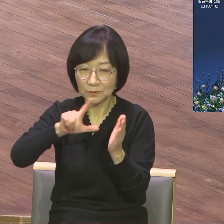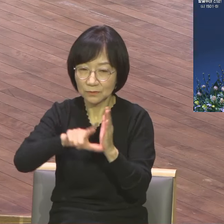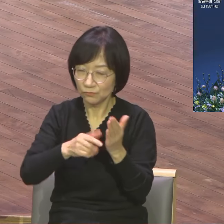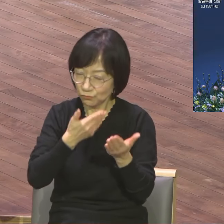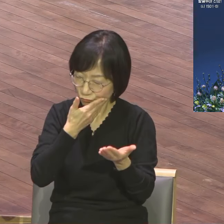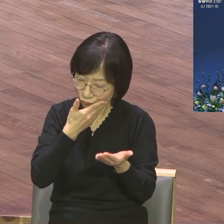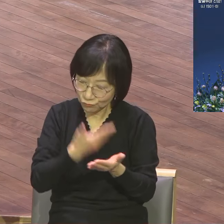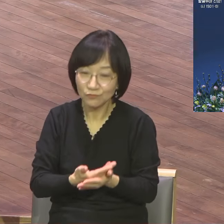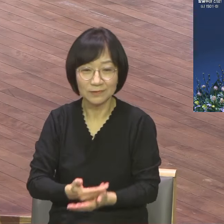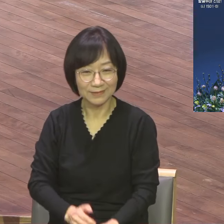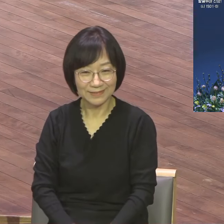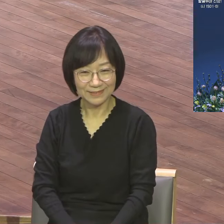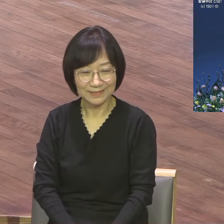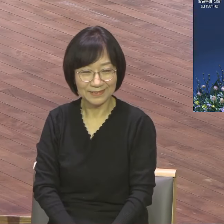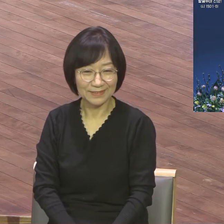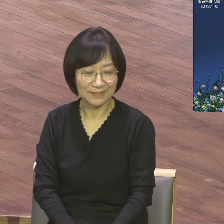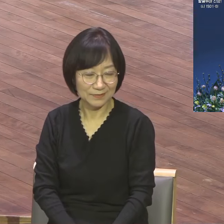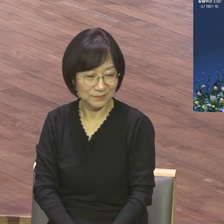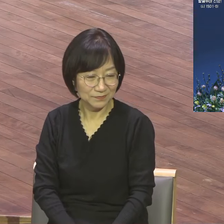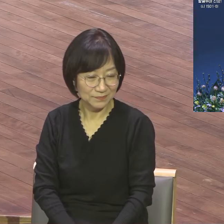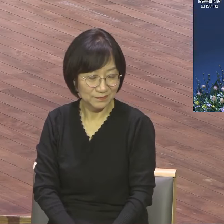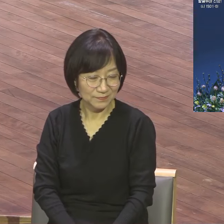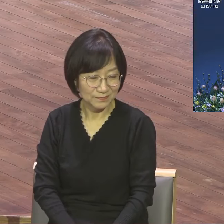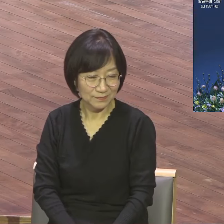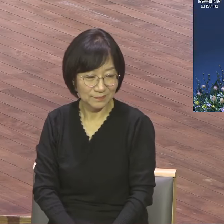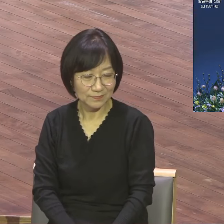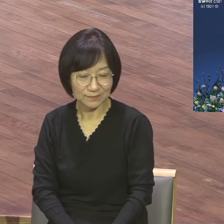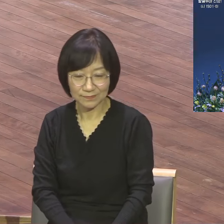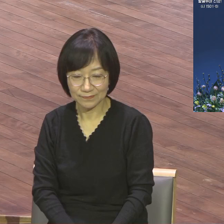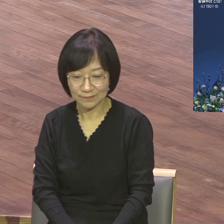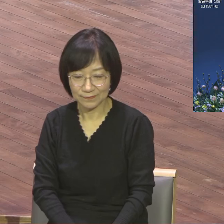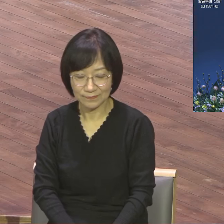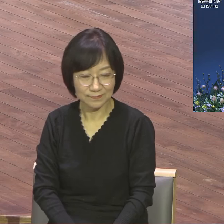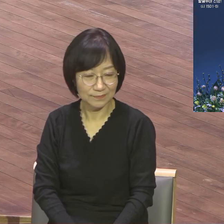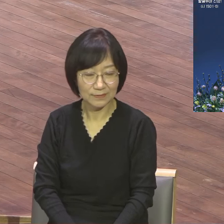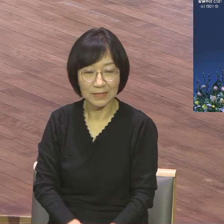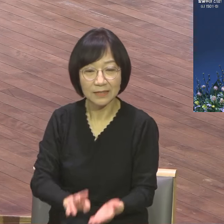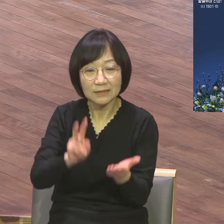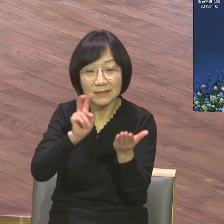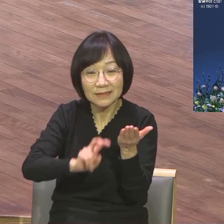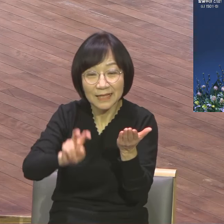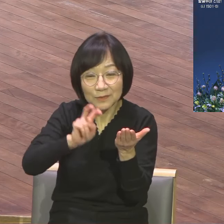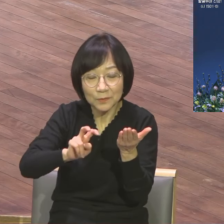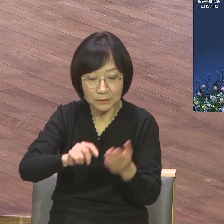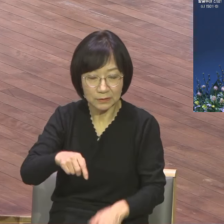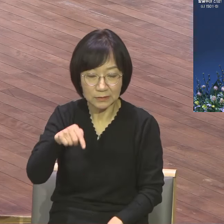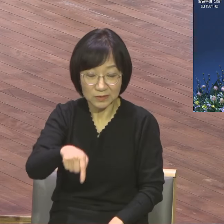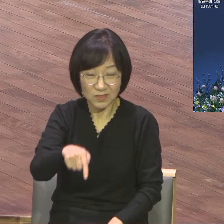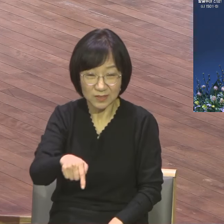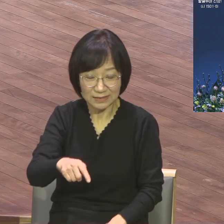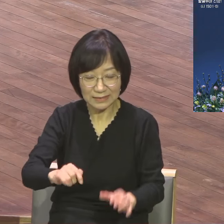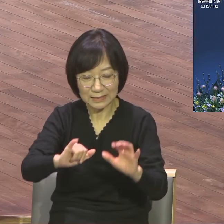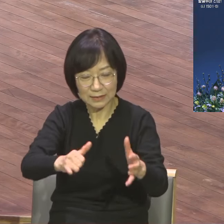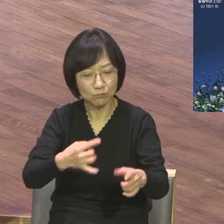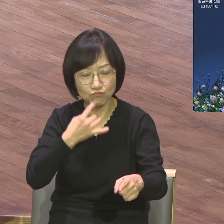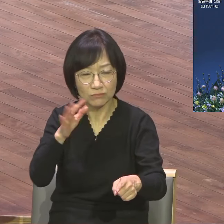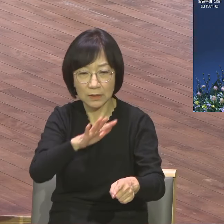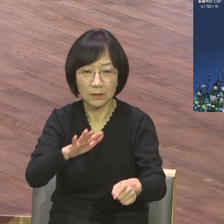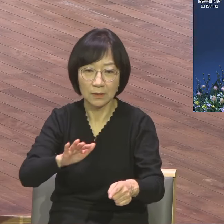임재를 체험해야 돼. 임재를. 특별히 찬송은요 이 땅에서뿐만 아니라 천국까지 이어지죠.